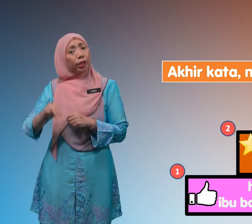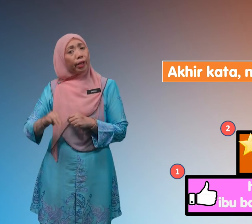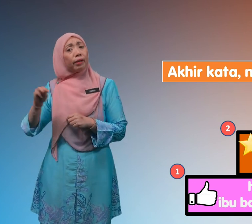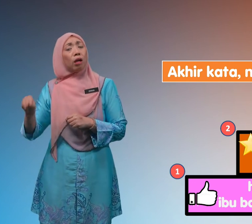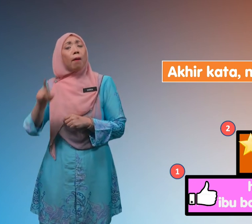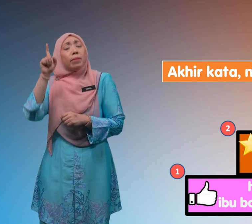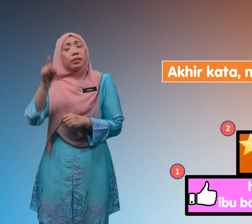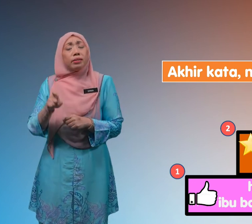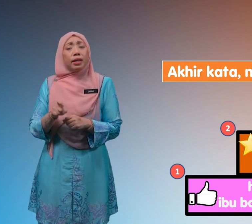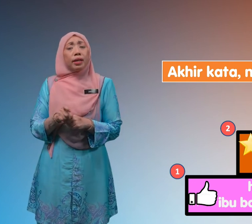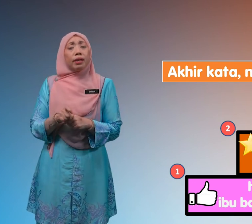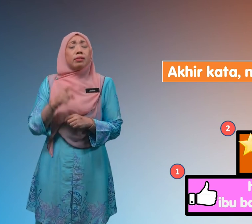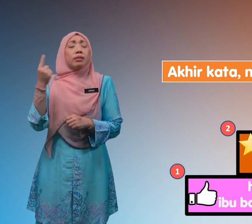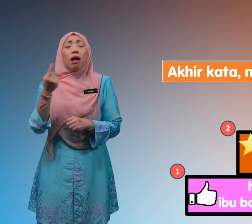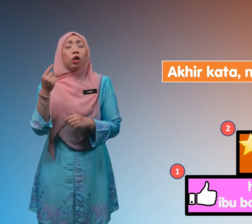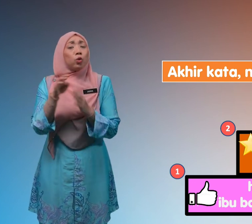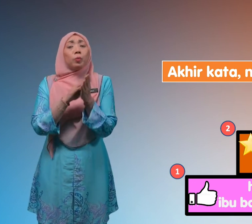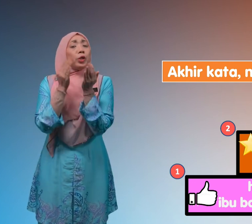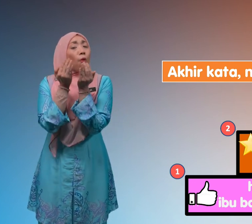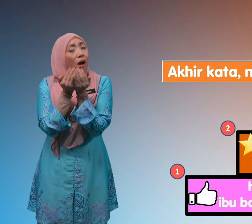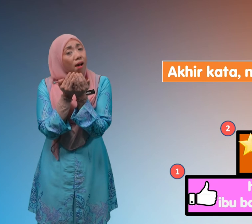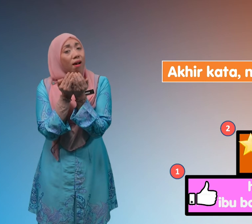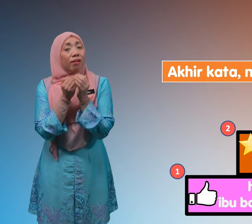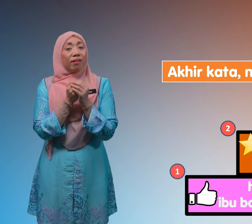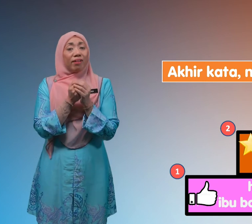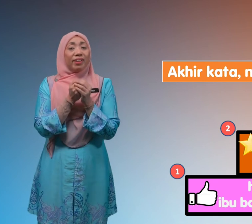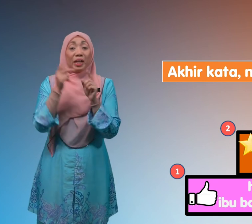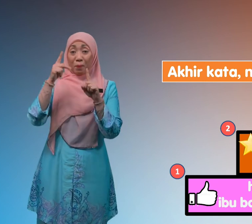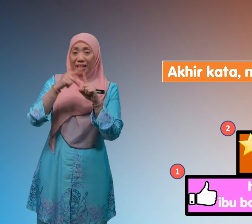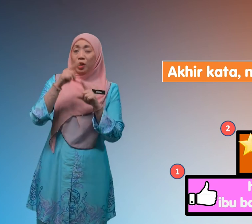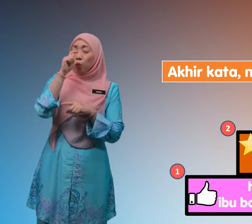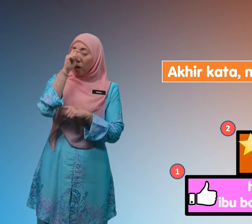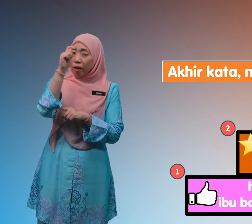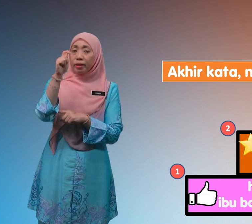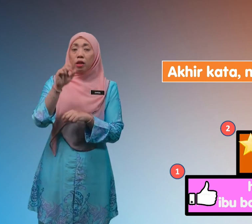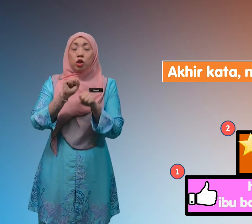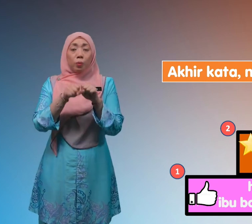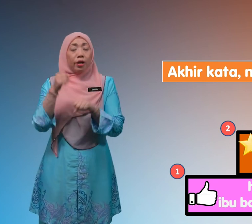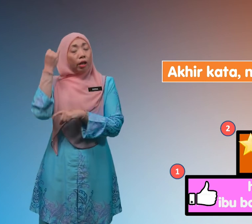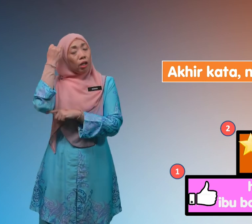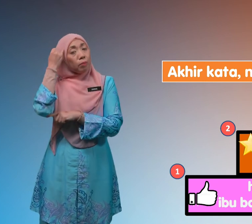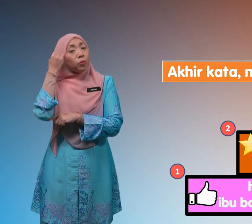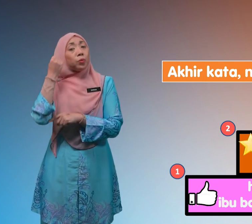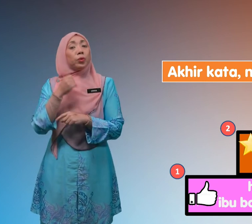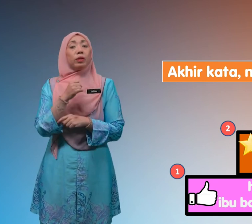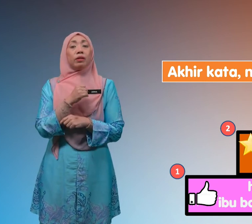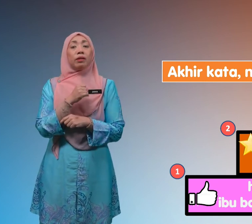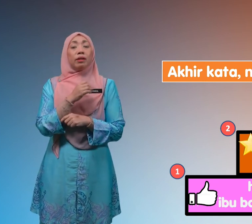murid-murid mesti selalu berdoa kepada Tuhan supaya ilmu